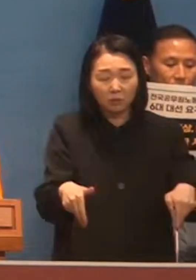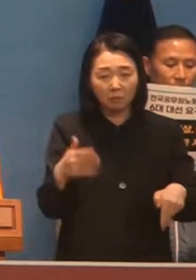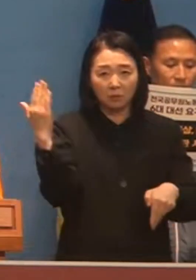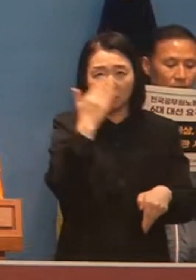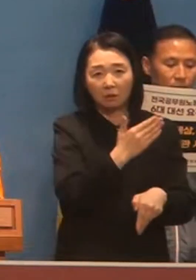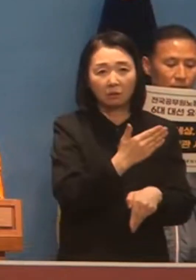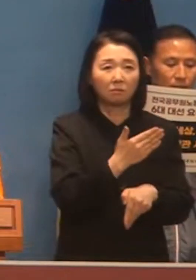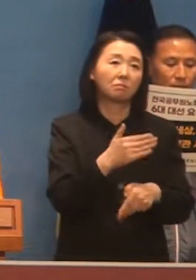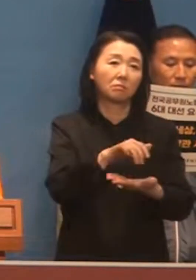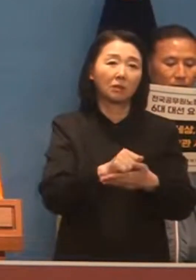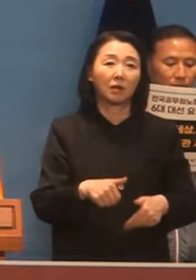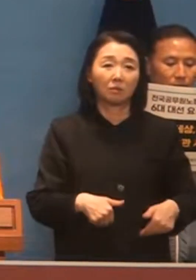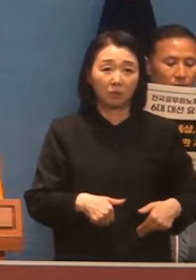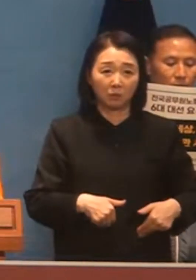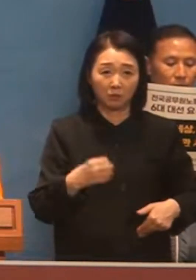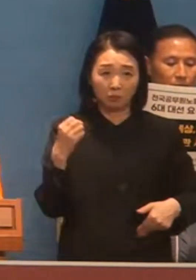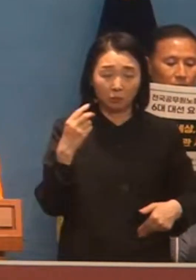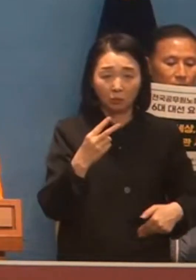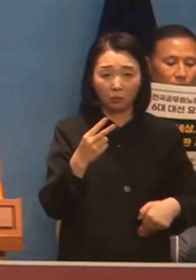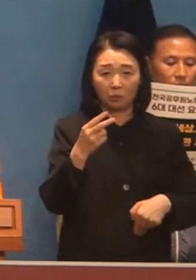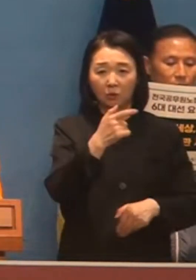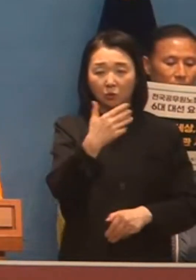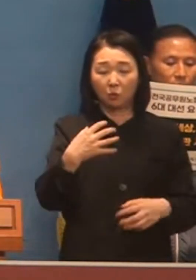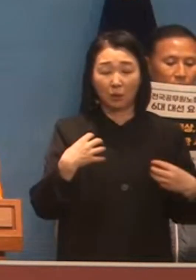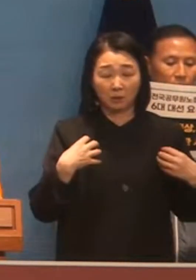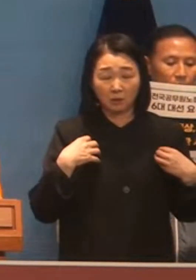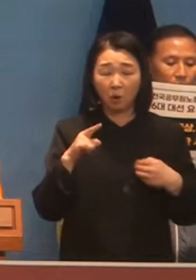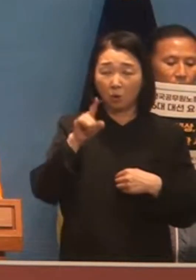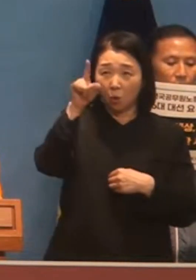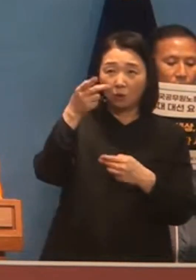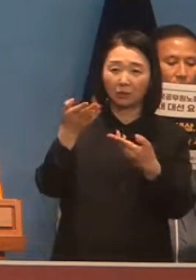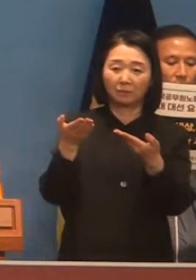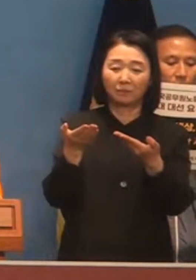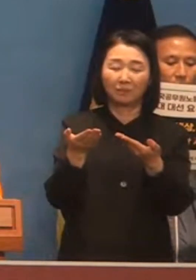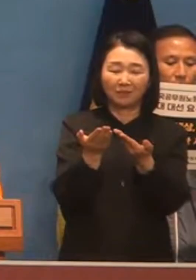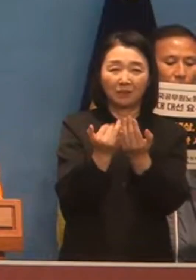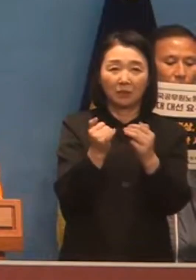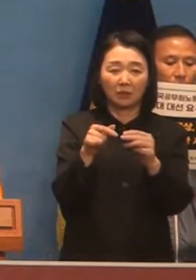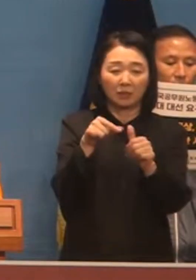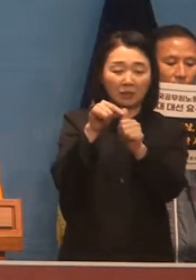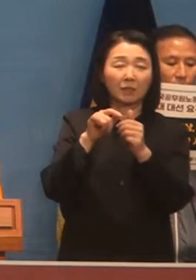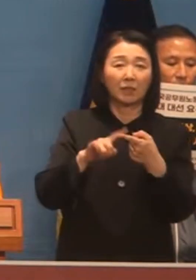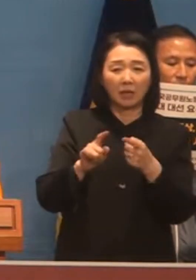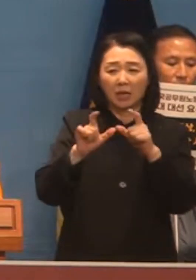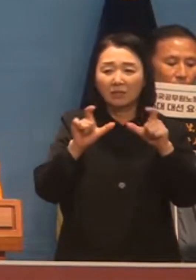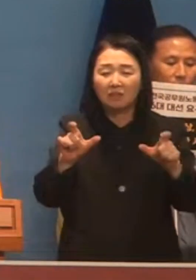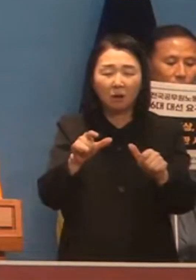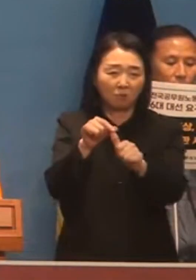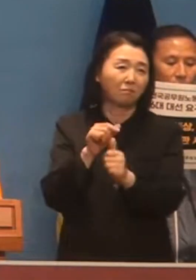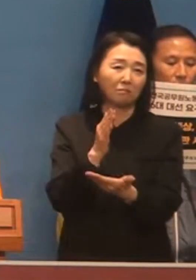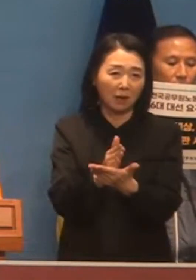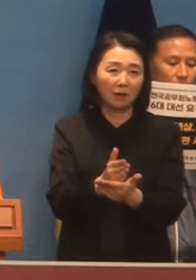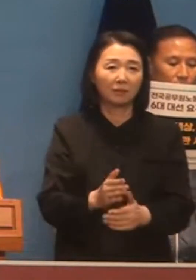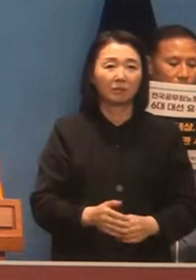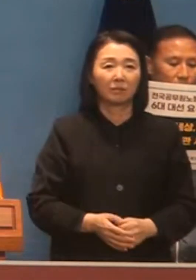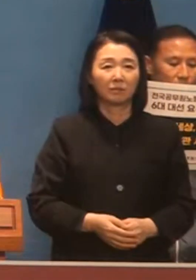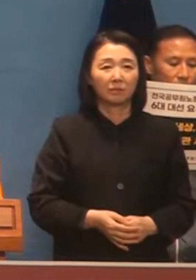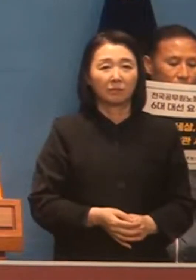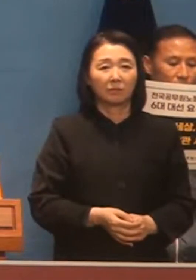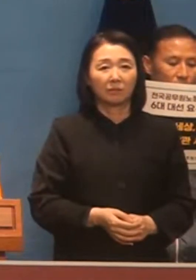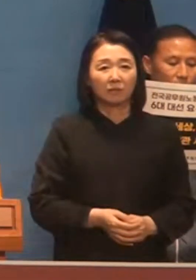한다. 아울러 소방청 고위직 인사에 대한 심각한 지역적 쏠림 현상 또한 반드시 바로잡아야 할